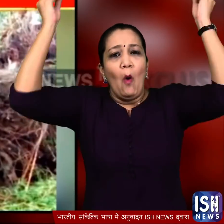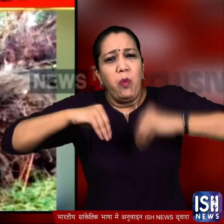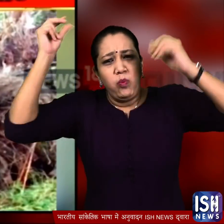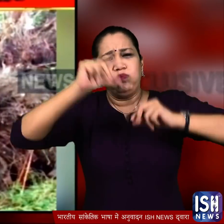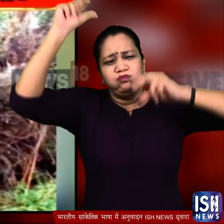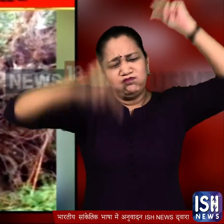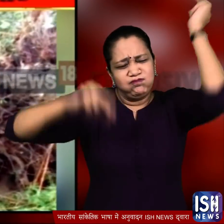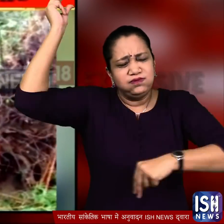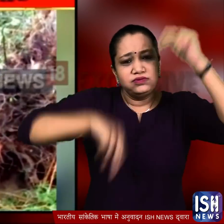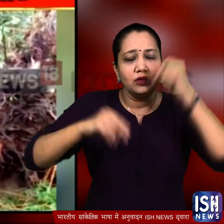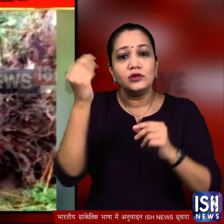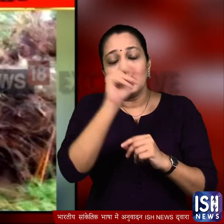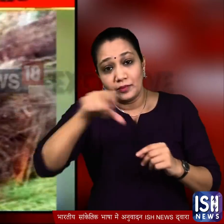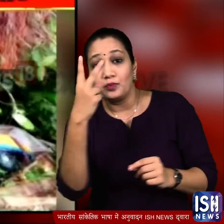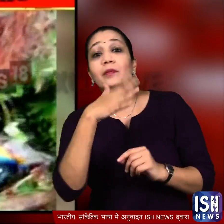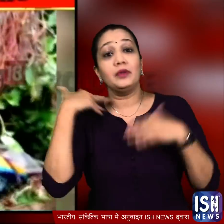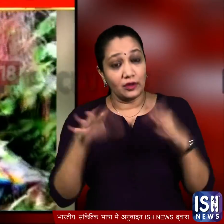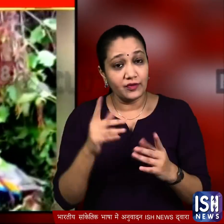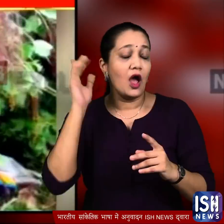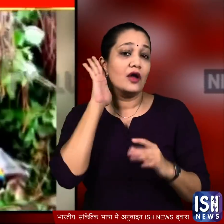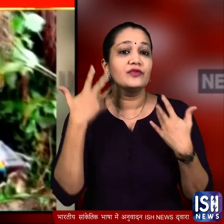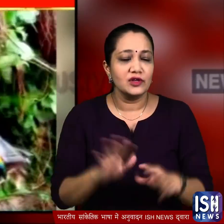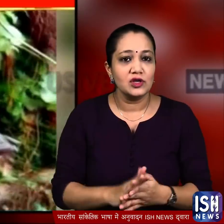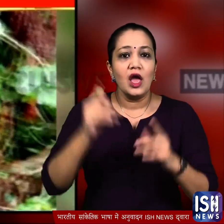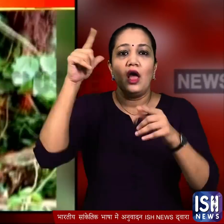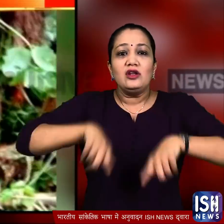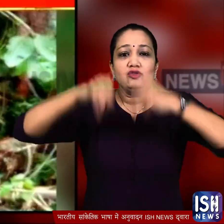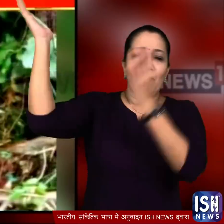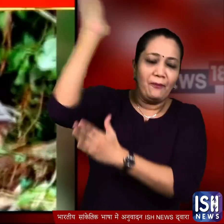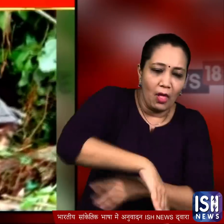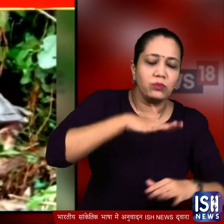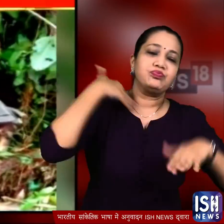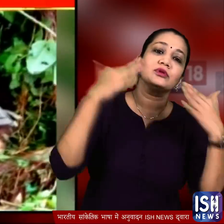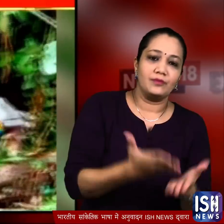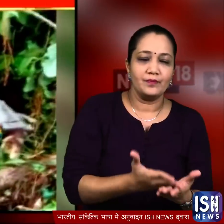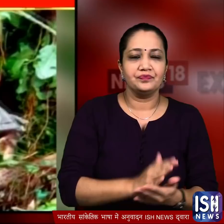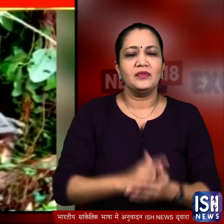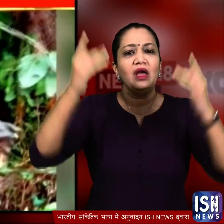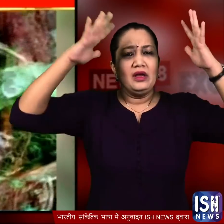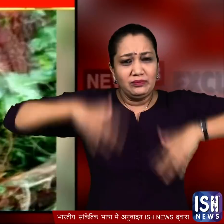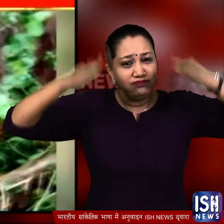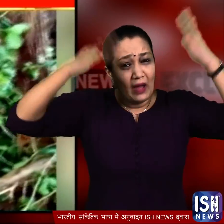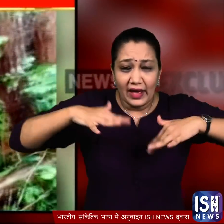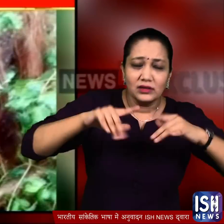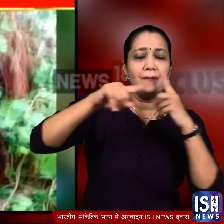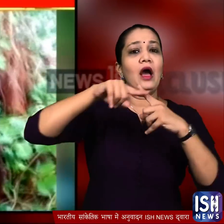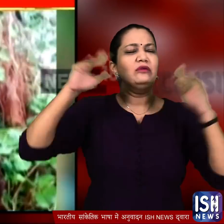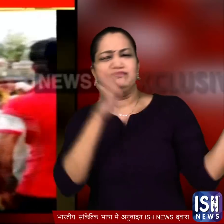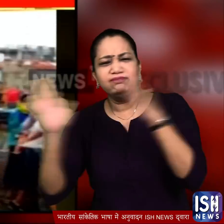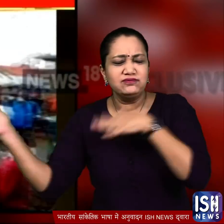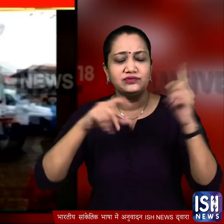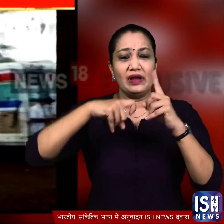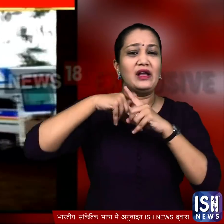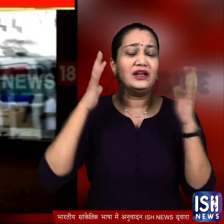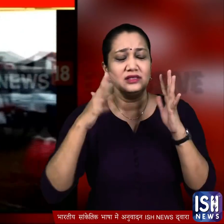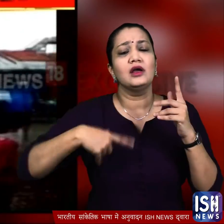भी दिखाई दिए। इस दौरान 2 लोगों की मौत की भी खबर आई जो पेड़ गिरने से उसकी चपेट में आ गए, क्योंकि बारिश के दौरान तेज हवा चल रही थी, जिससे